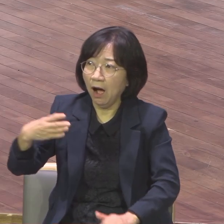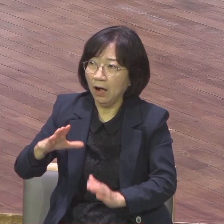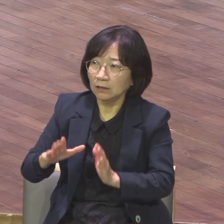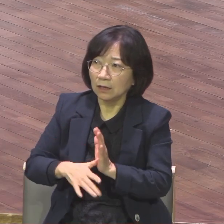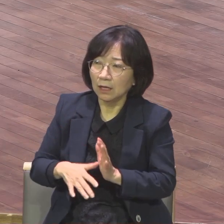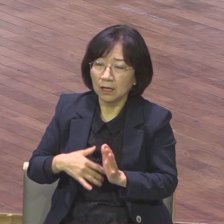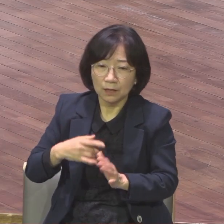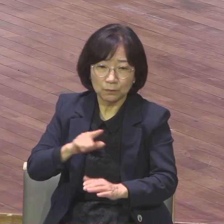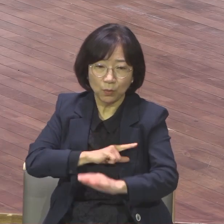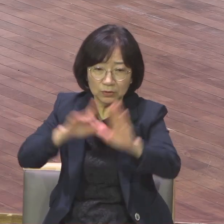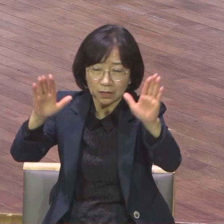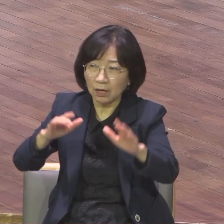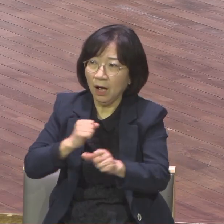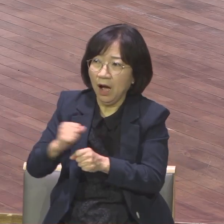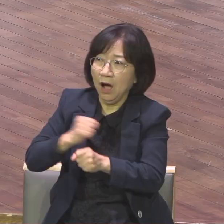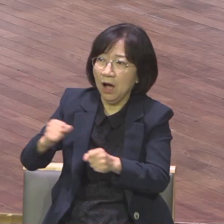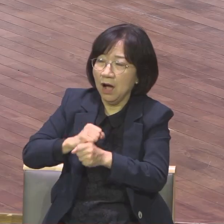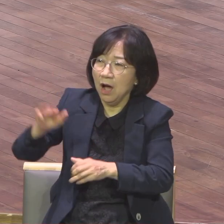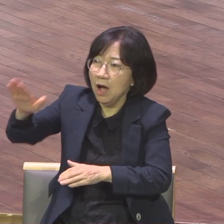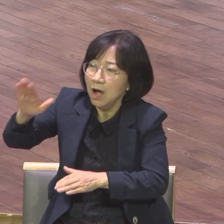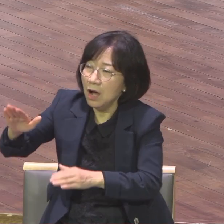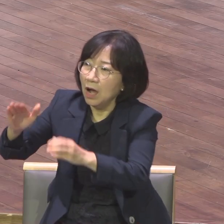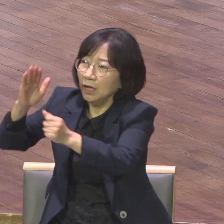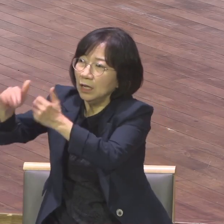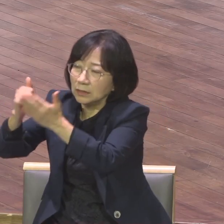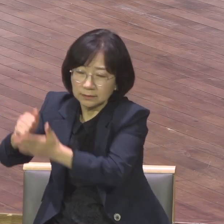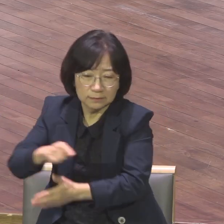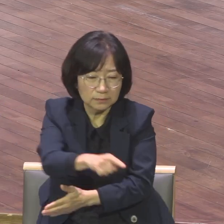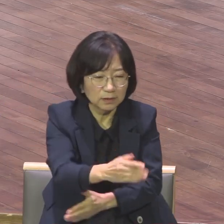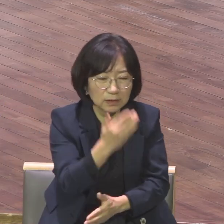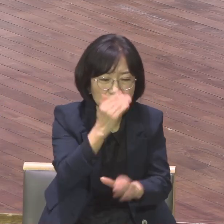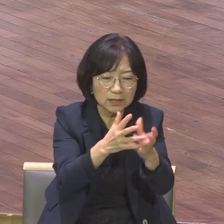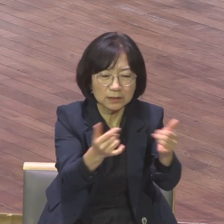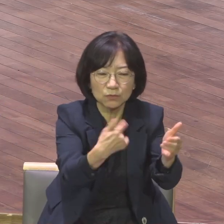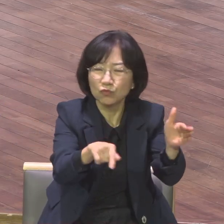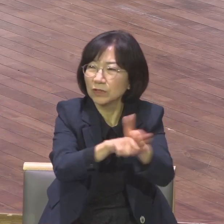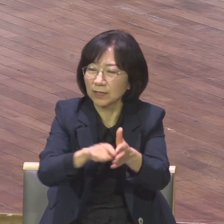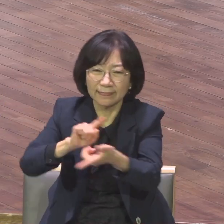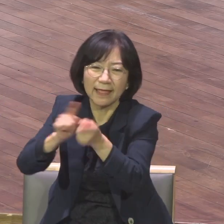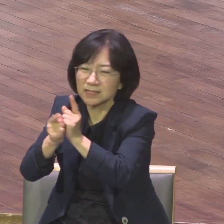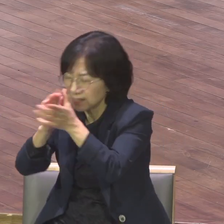합니다. 이 이스라엘 백성들을 위해서. 그 특징이 뭐냐?